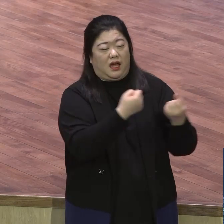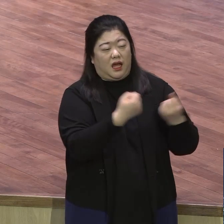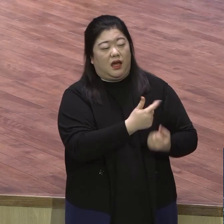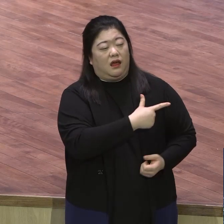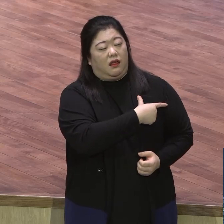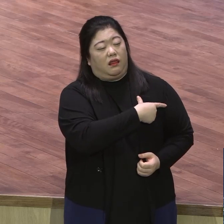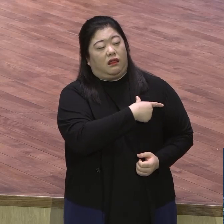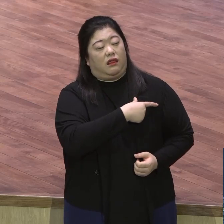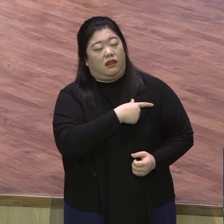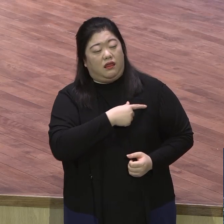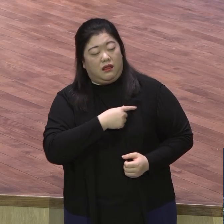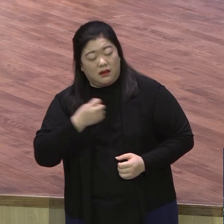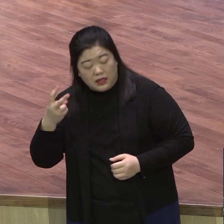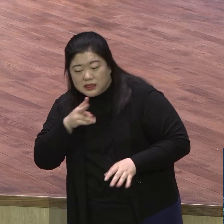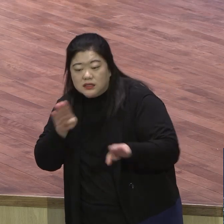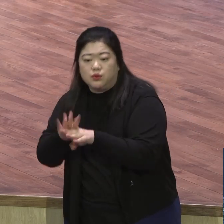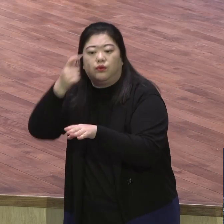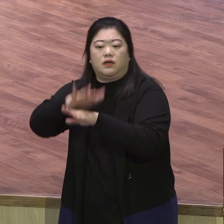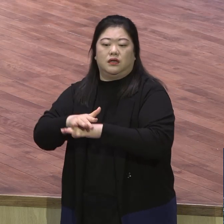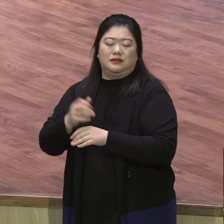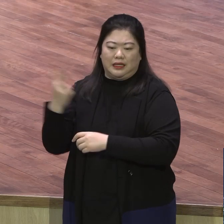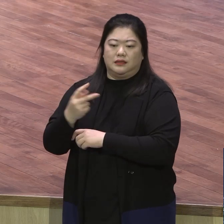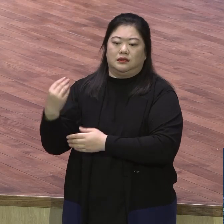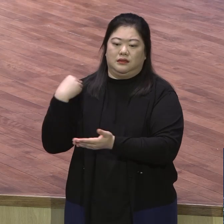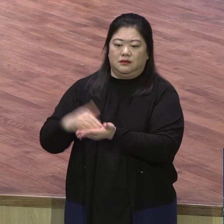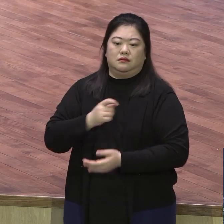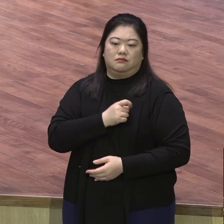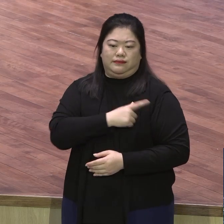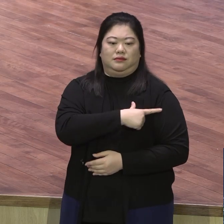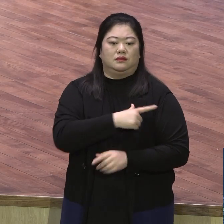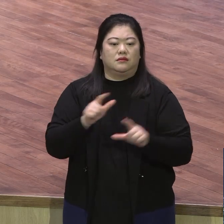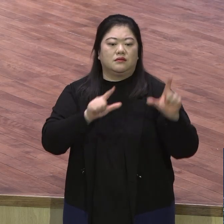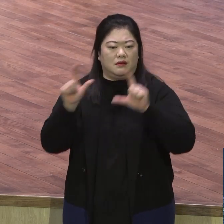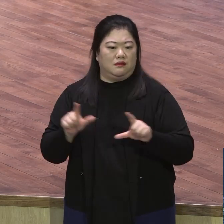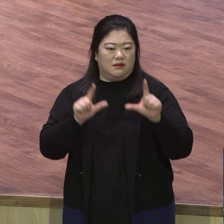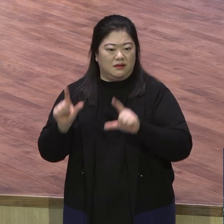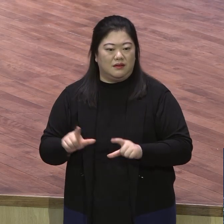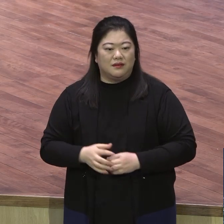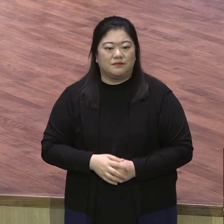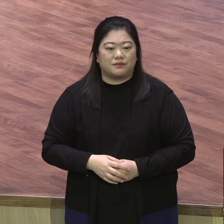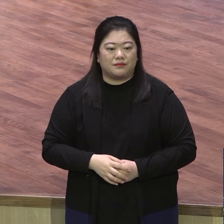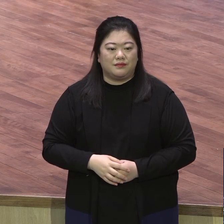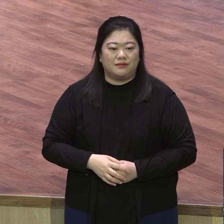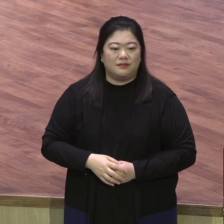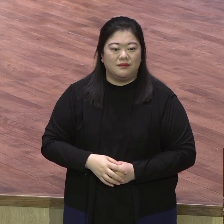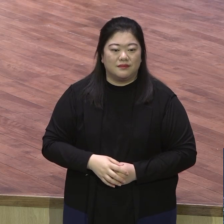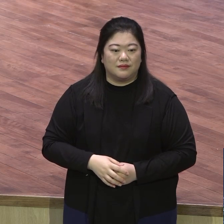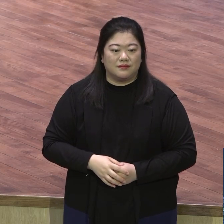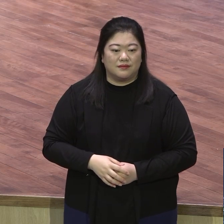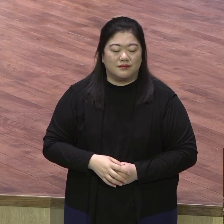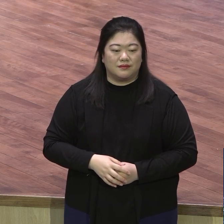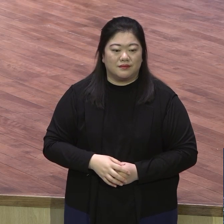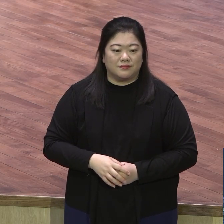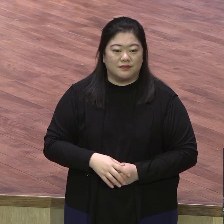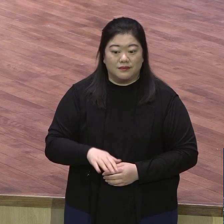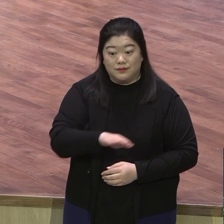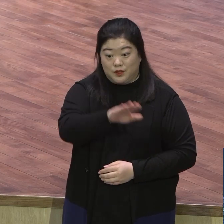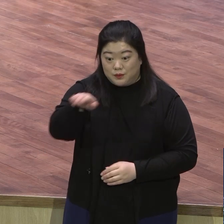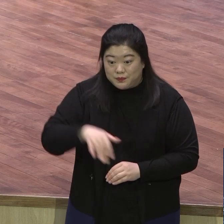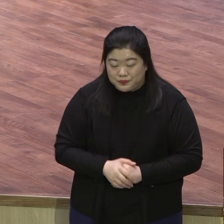구별된 삶을 살 수 있으니까 세상 사람들의 가치관과 다르게 사니까 우리가 아무리